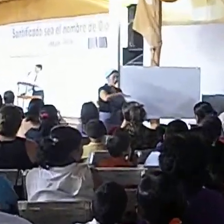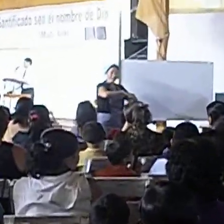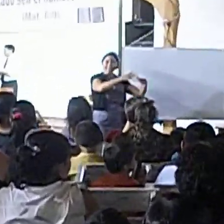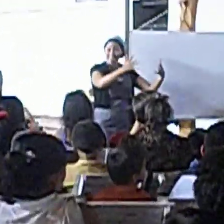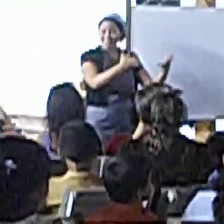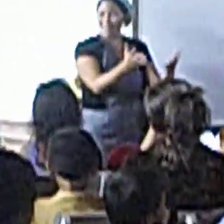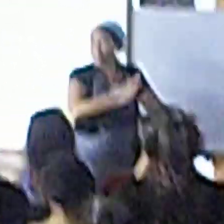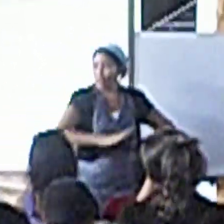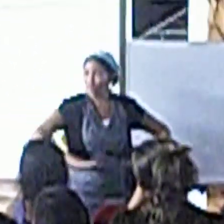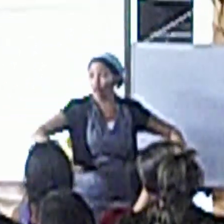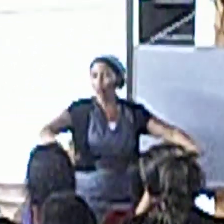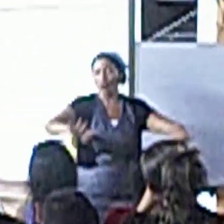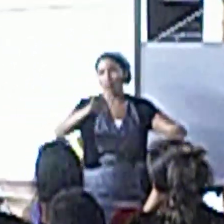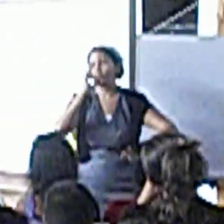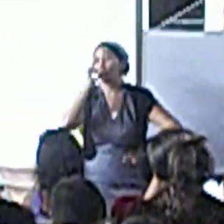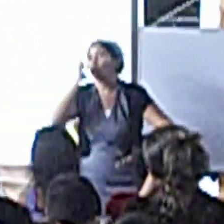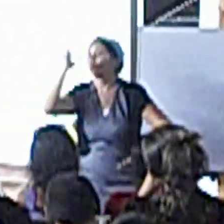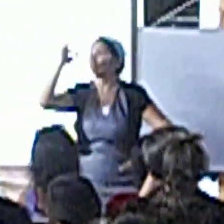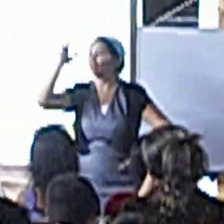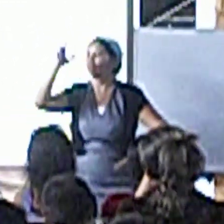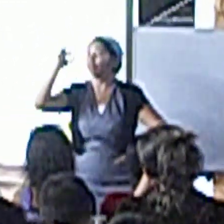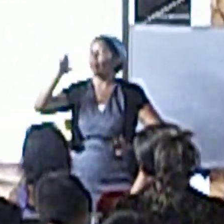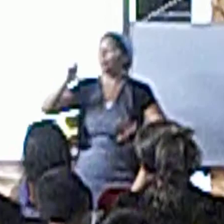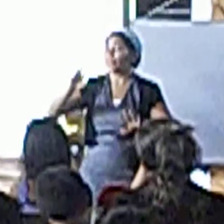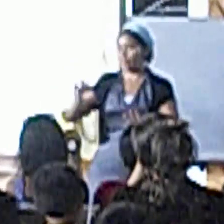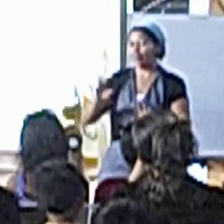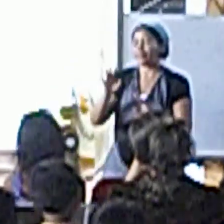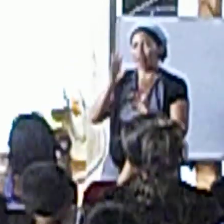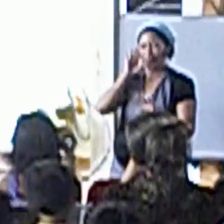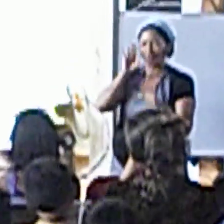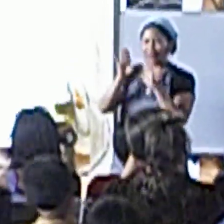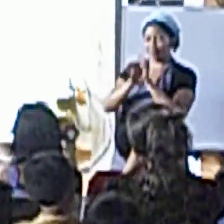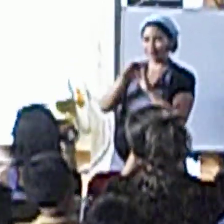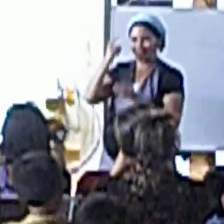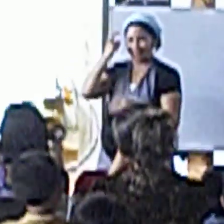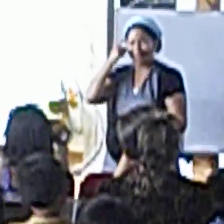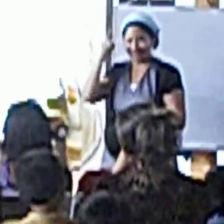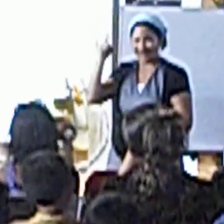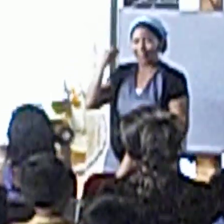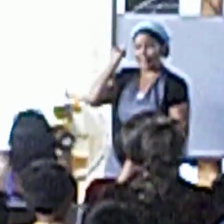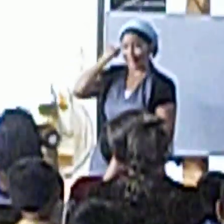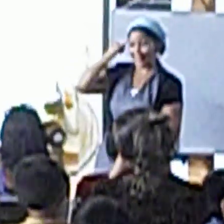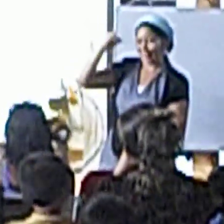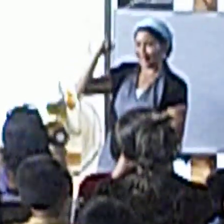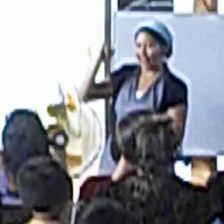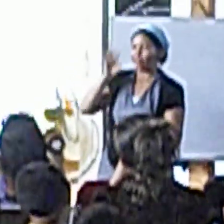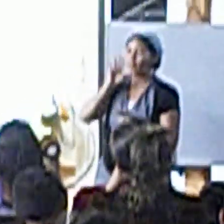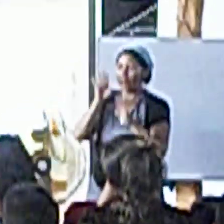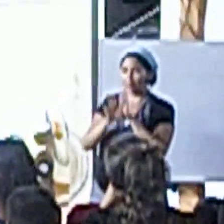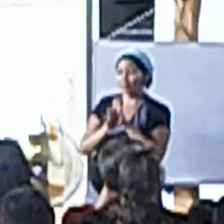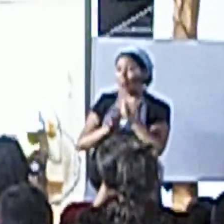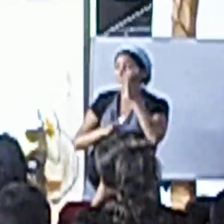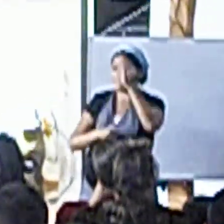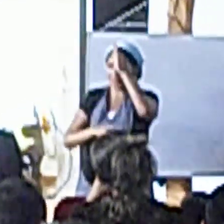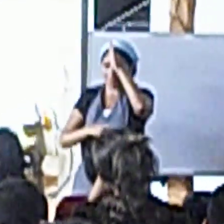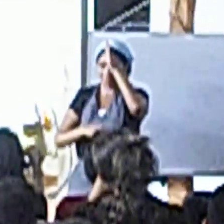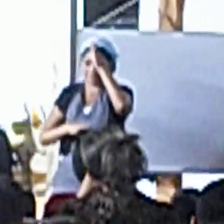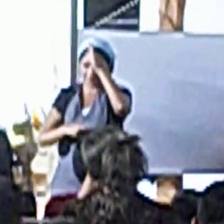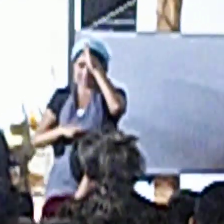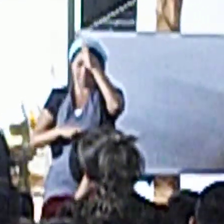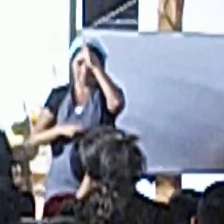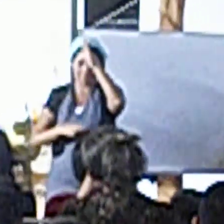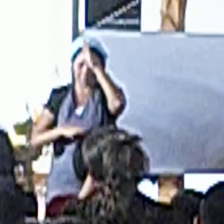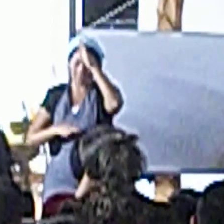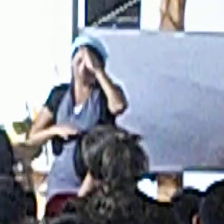entender, piensen lo siguiente: un padre de familia amoroso